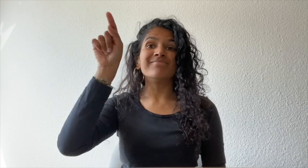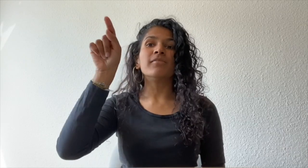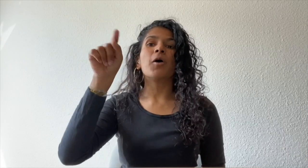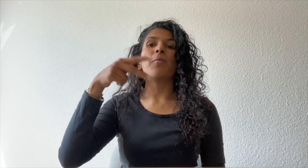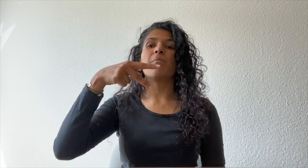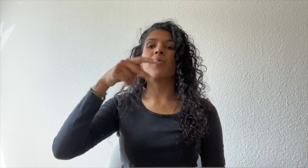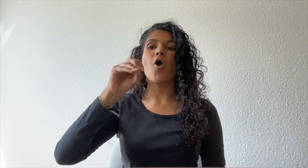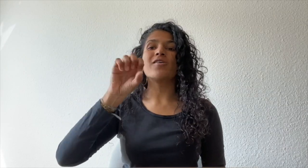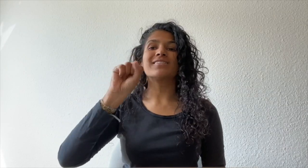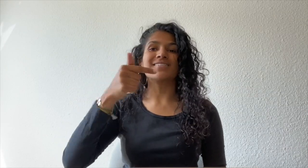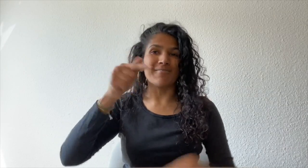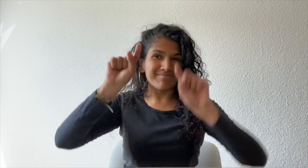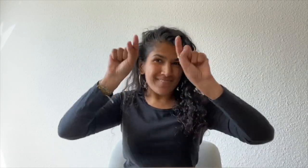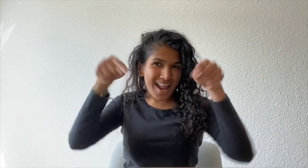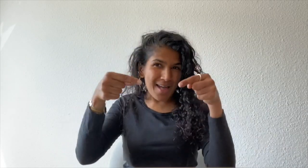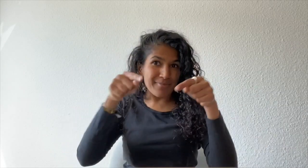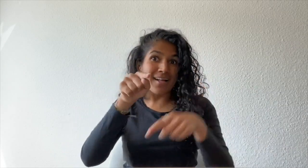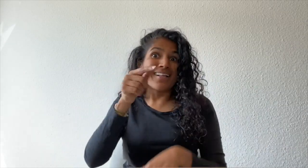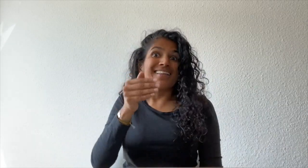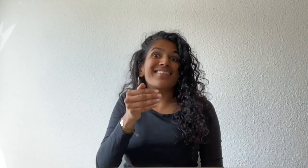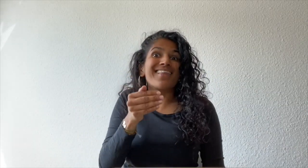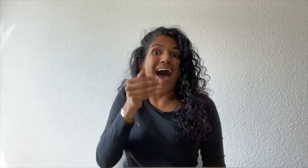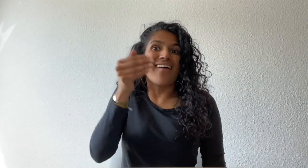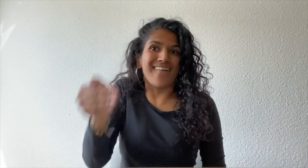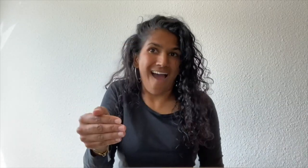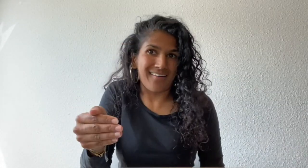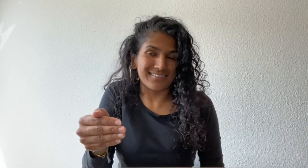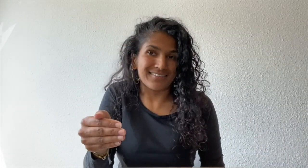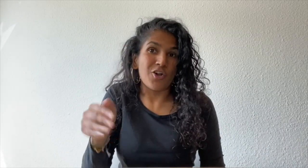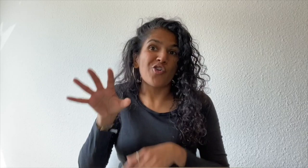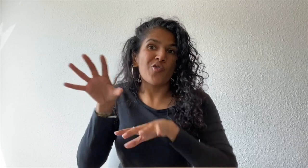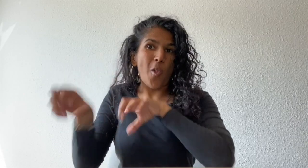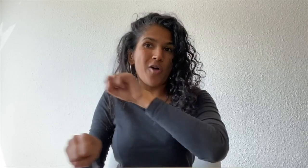Punkten. Postkolonialismus, was so heißt wie